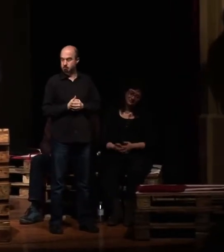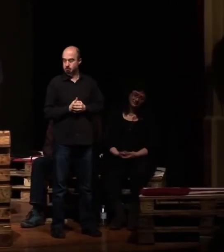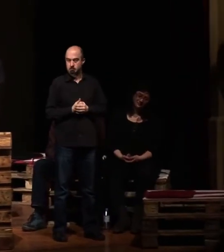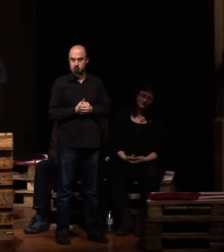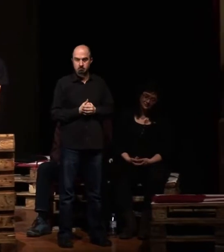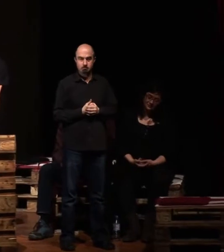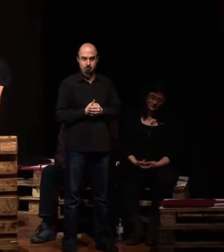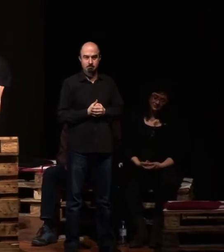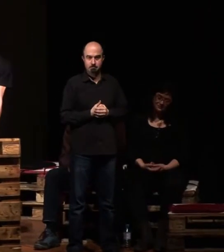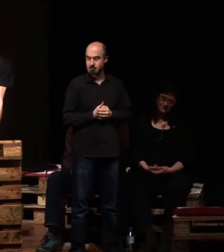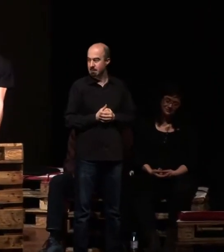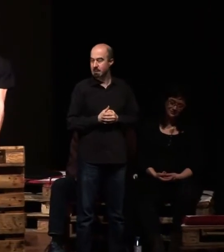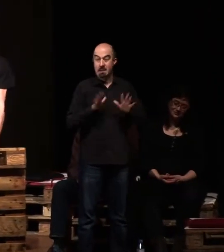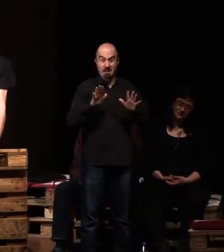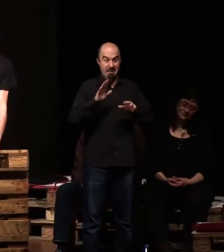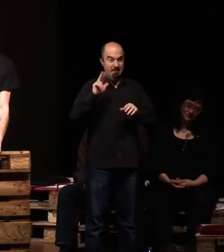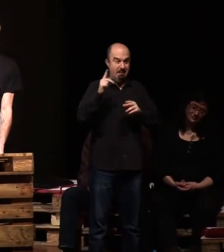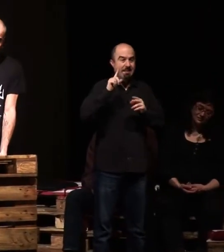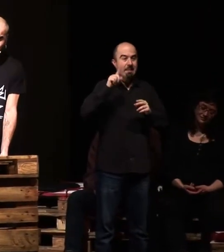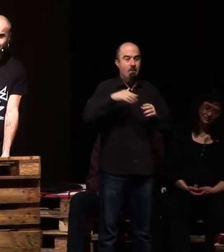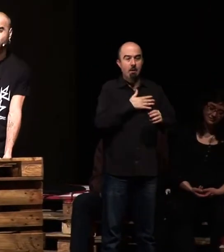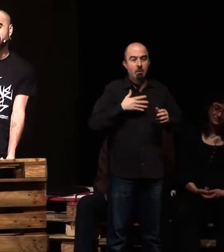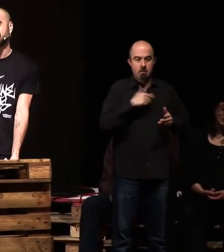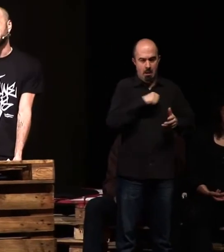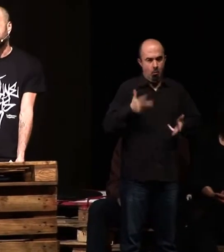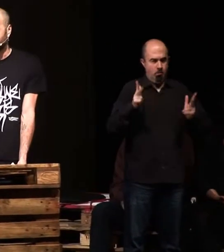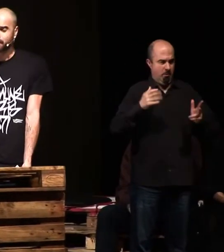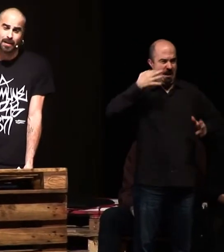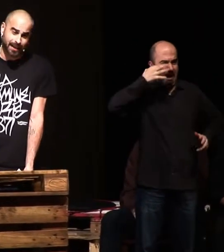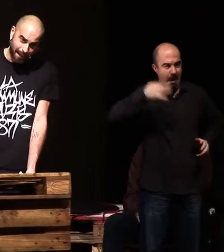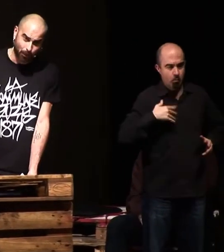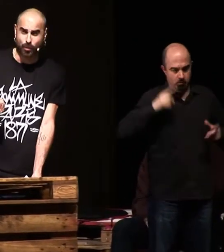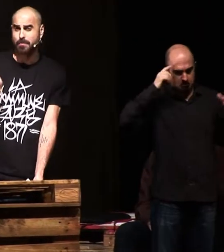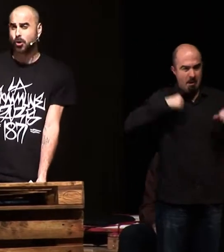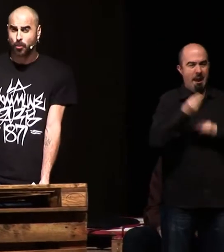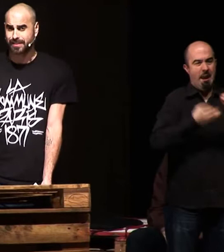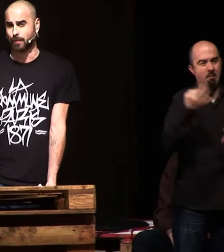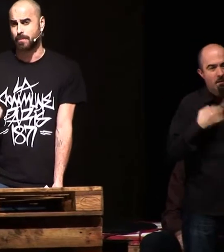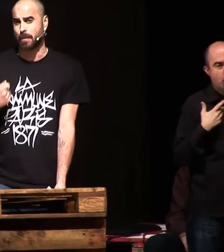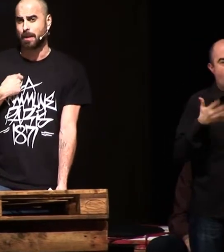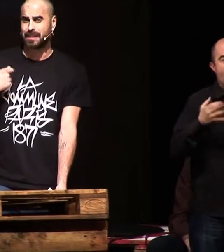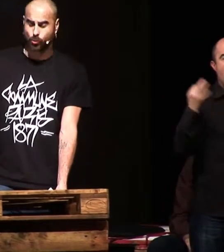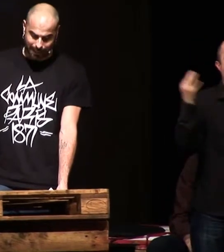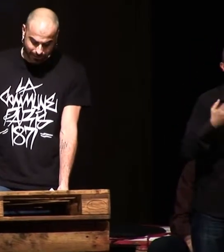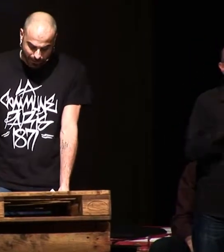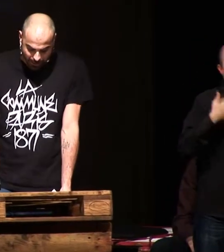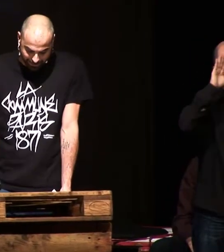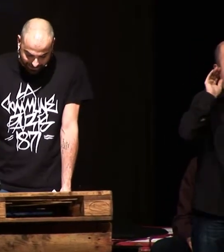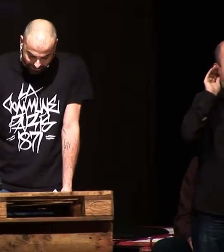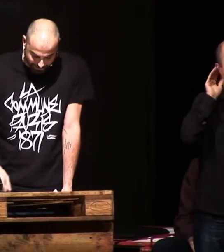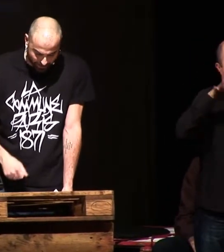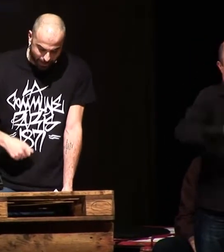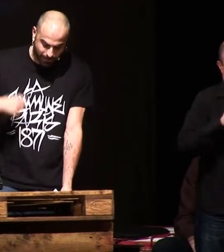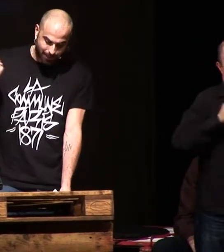Per fer explícit d'una vegada que el que volem és una autodeterminació real, que volem decidir què fem, què produïm, com ho distribuïm, que volem ser sobirans